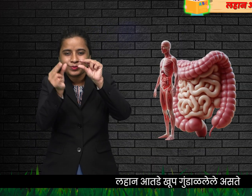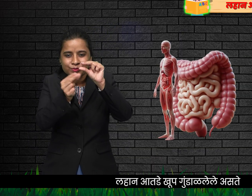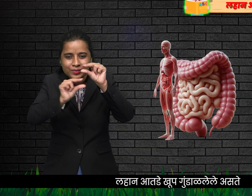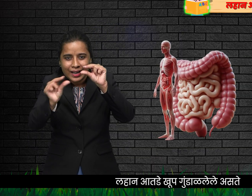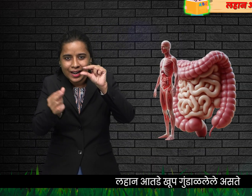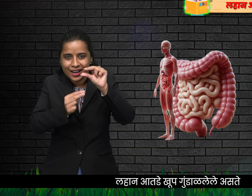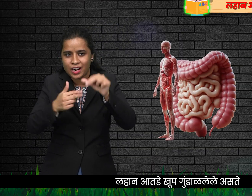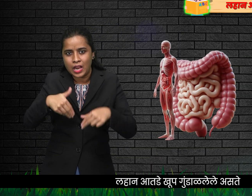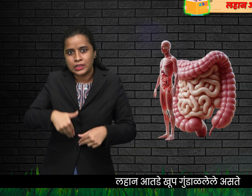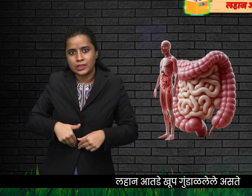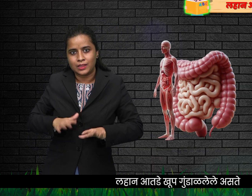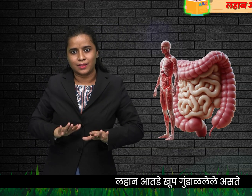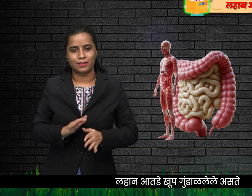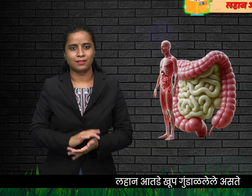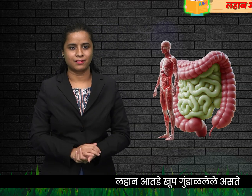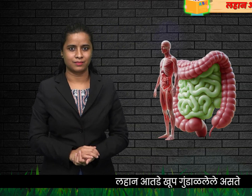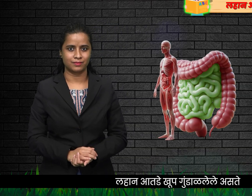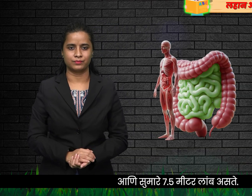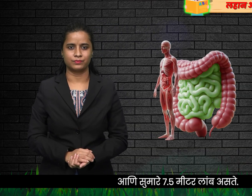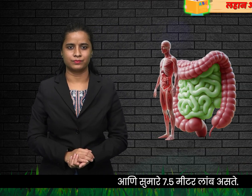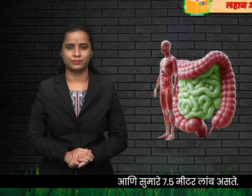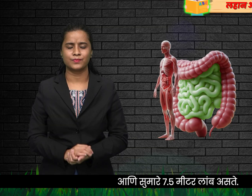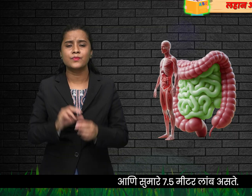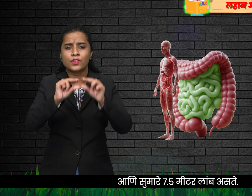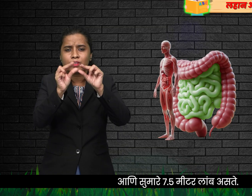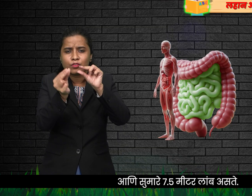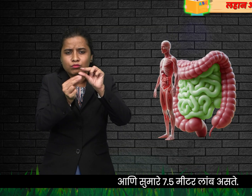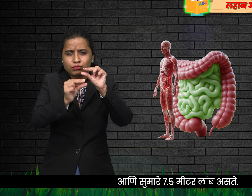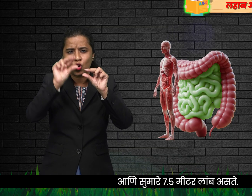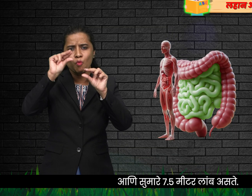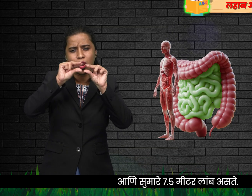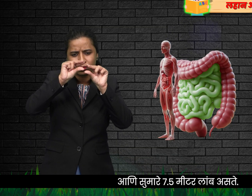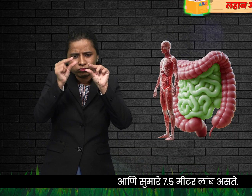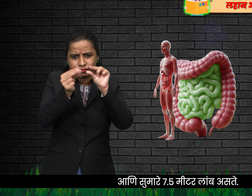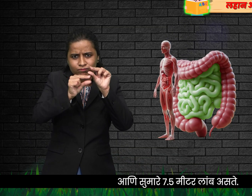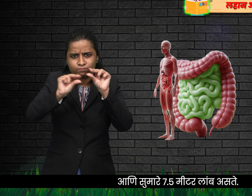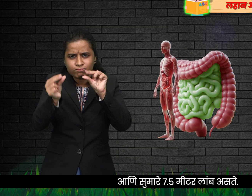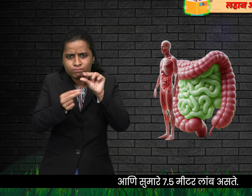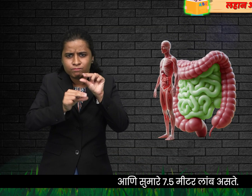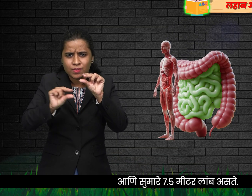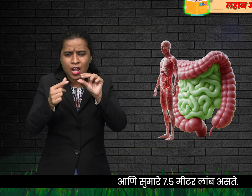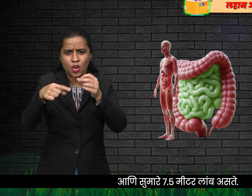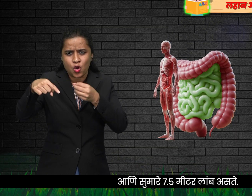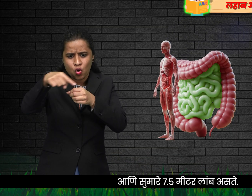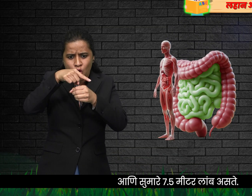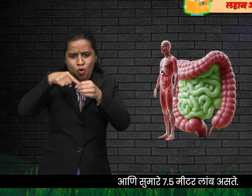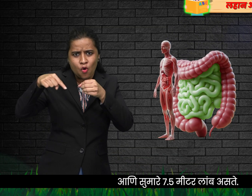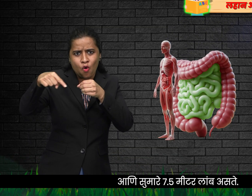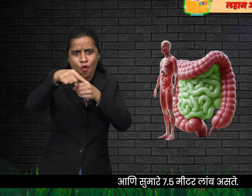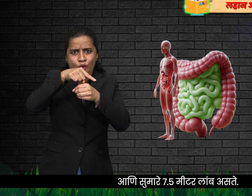लहान आतडे खूप गुंडाळलेले असतात आणि सुमारे 7.5 मीटर लांब असतात.